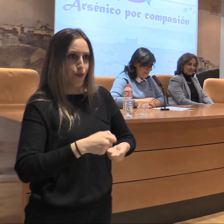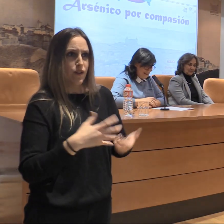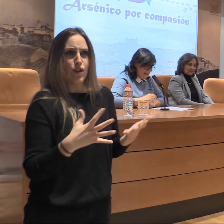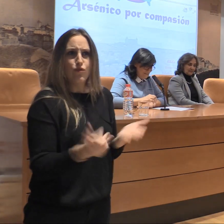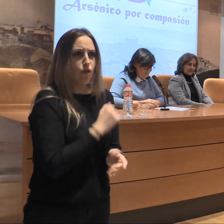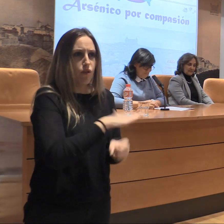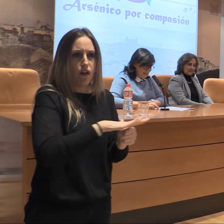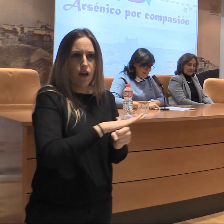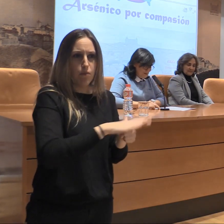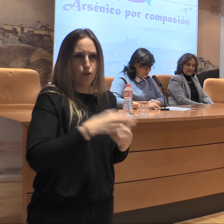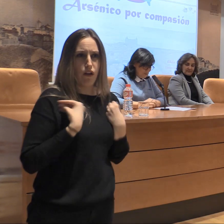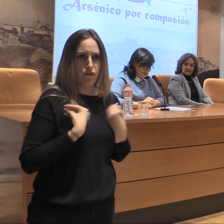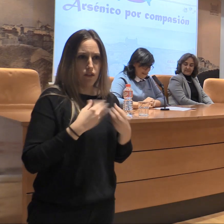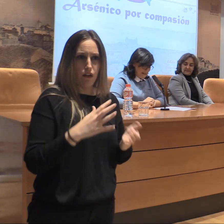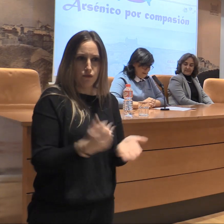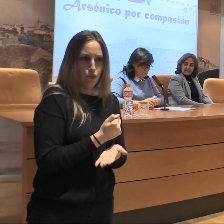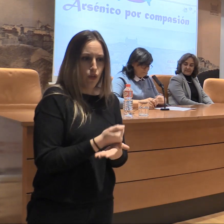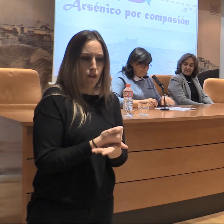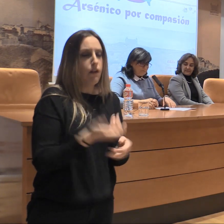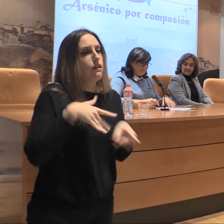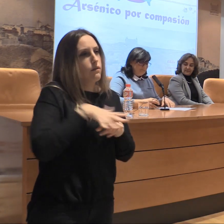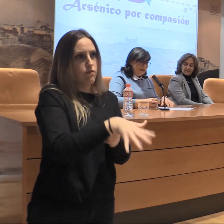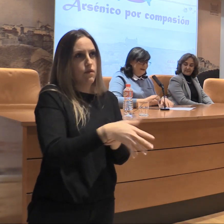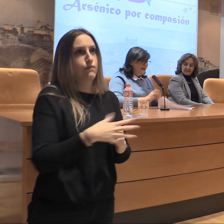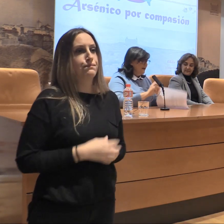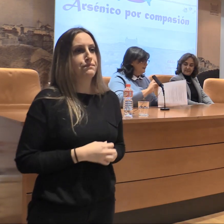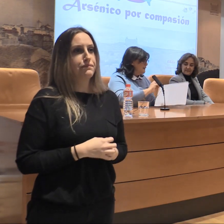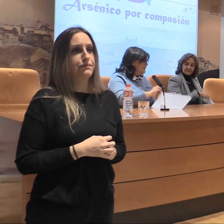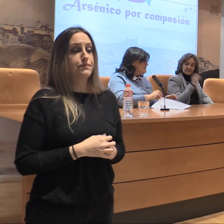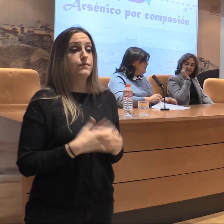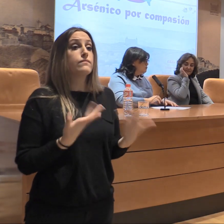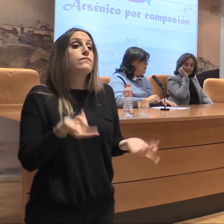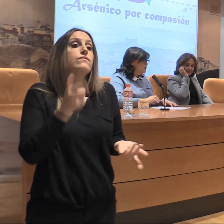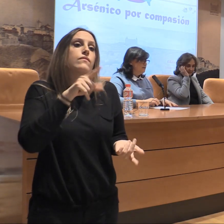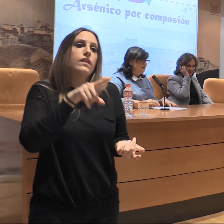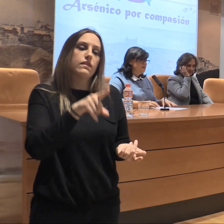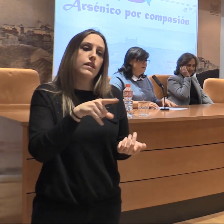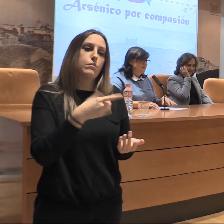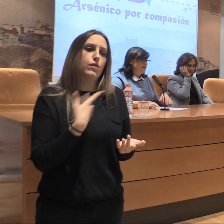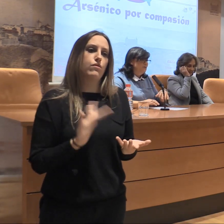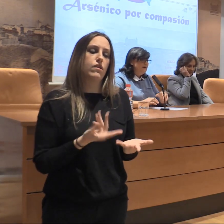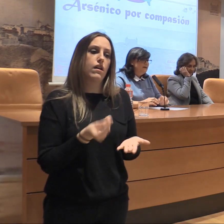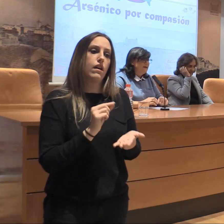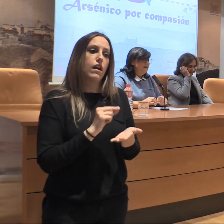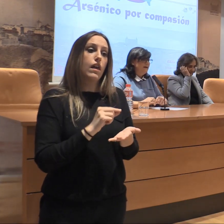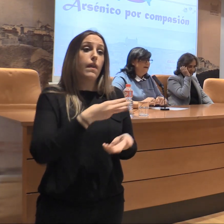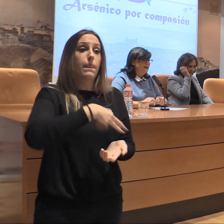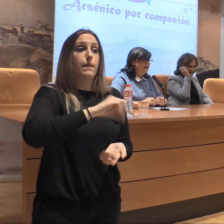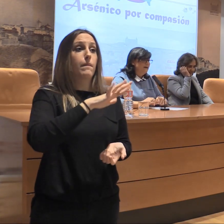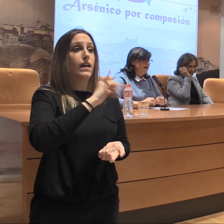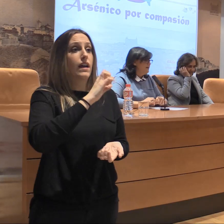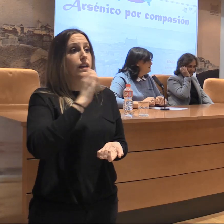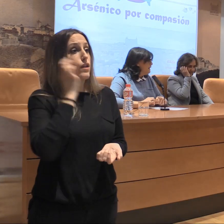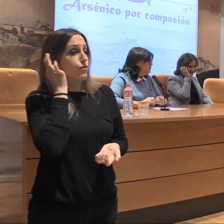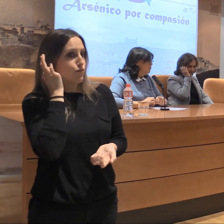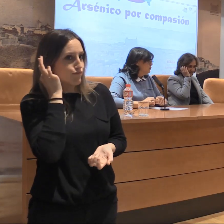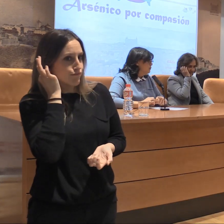ámbitos de la vida, tiene su importancia. También ha escrito una biografía sobre Marie Curie